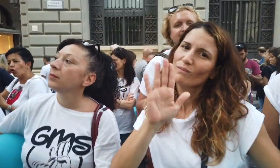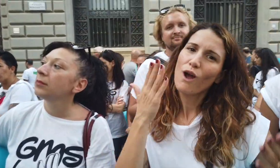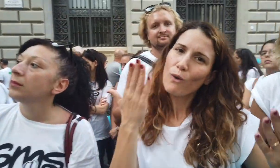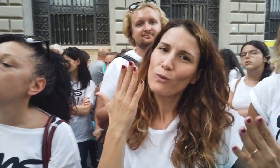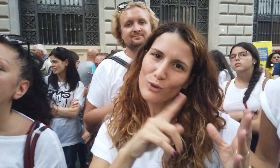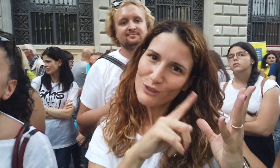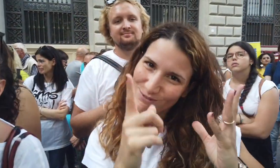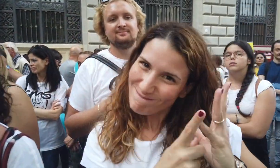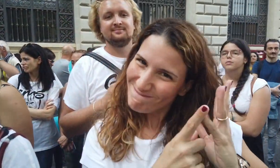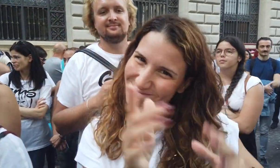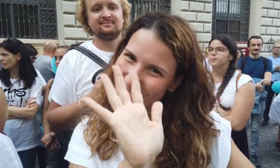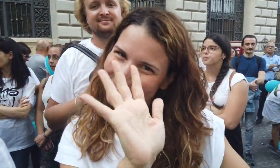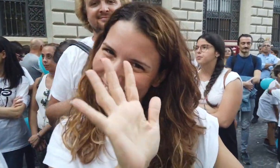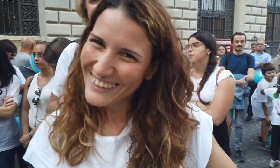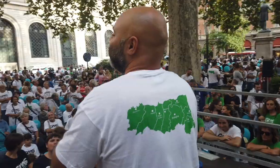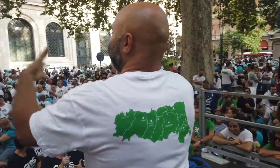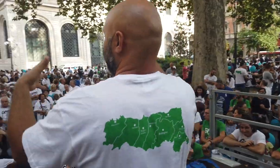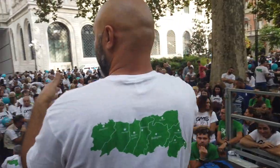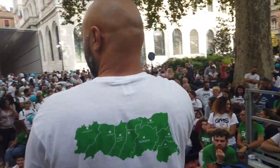sezione provinciale di Bologna.